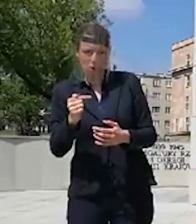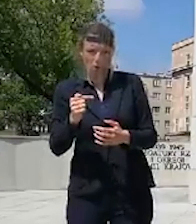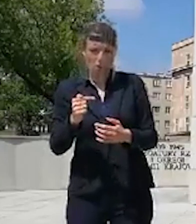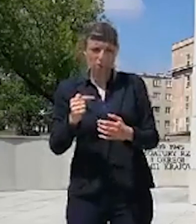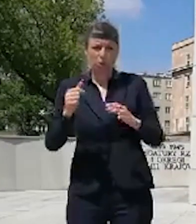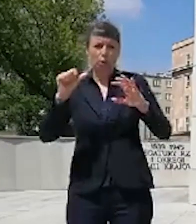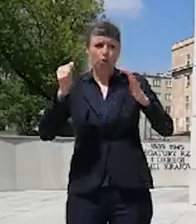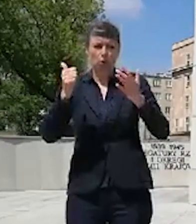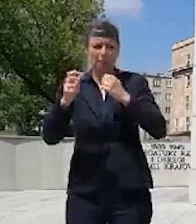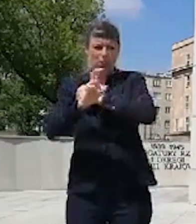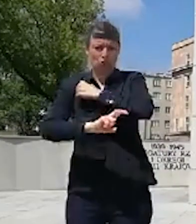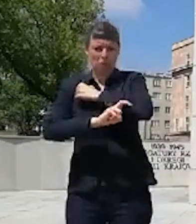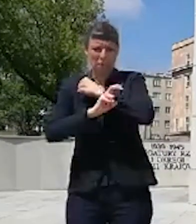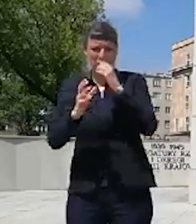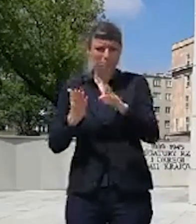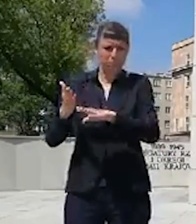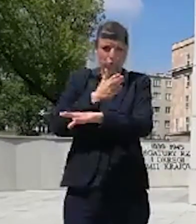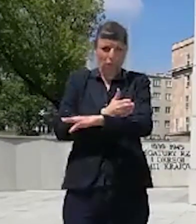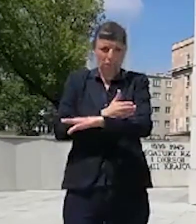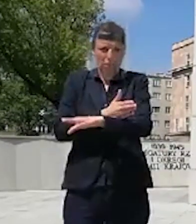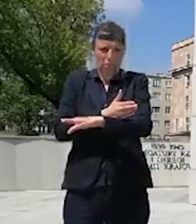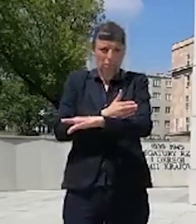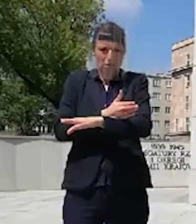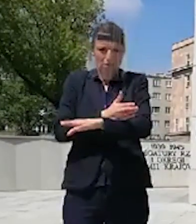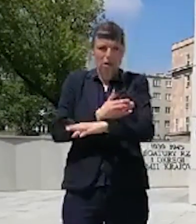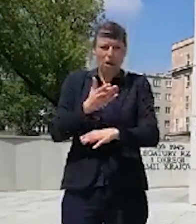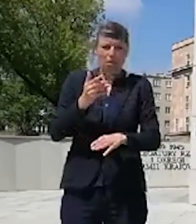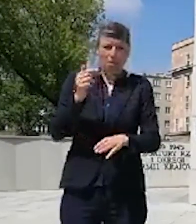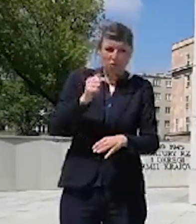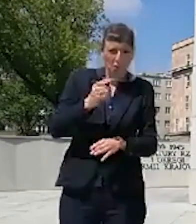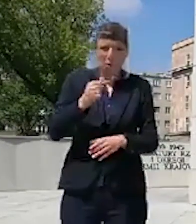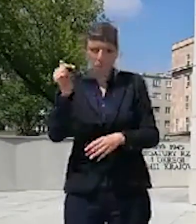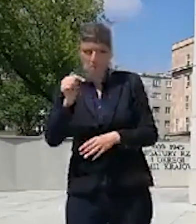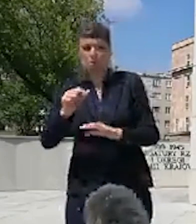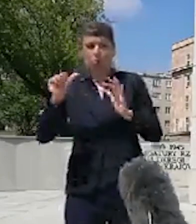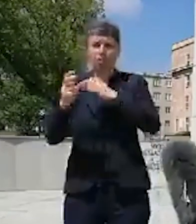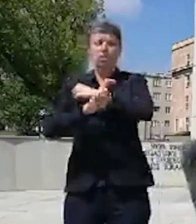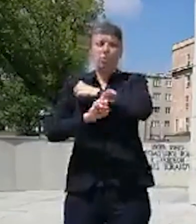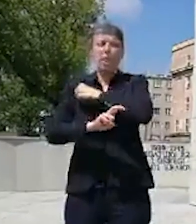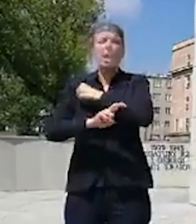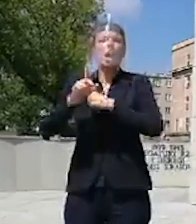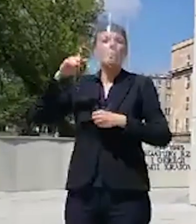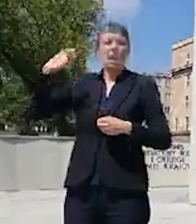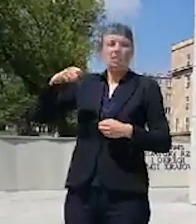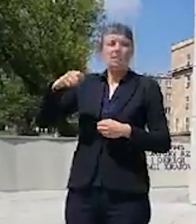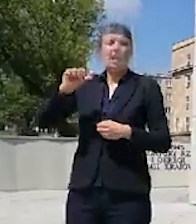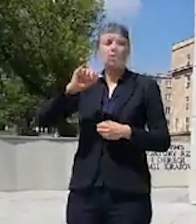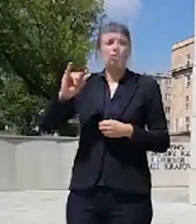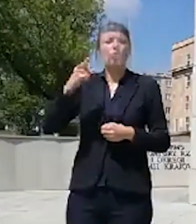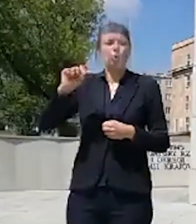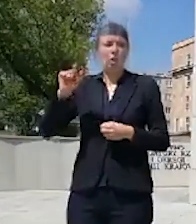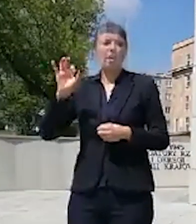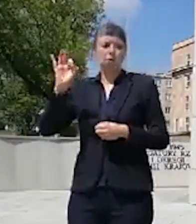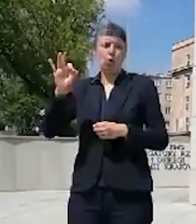6 sierpnia, z tego, jeżeli się nie mylę, czyli datą zakończenia kadencji prezydenta Andrzeja Dudy? Ja nie chciałbym wyjść na